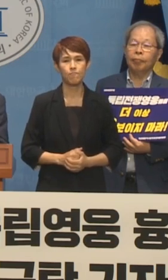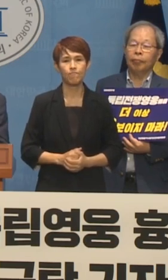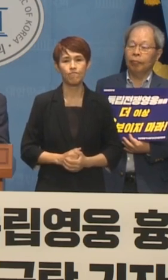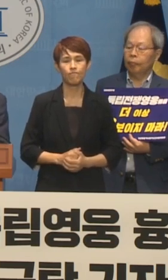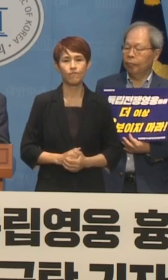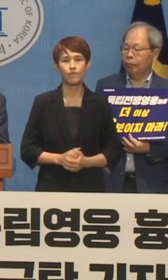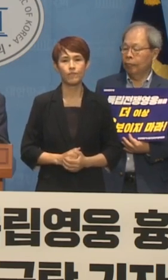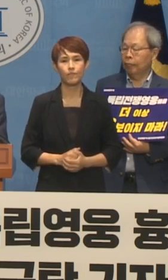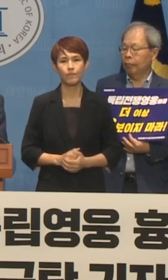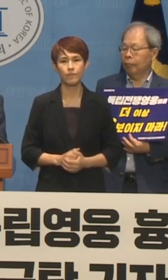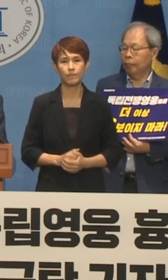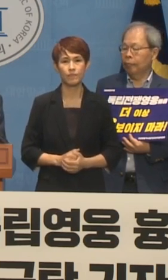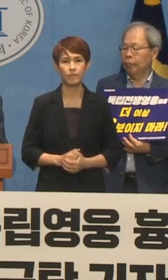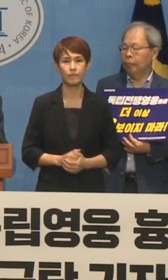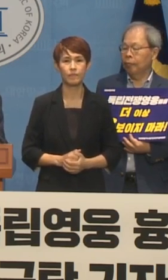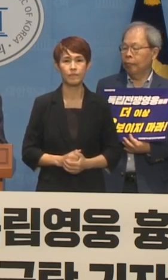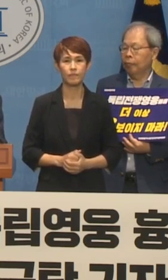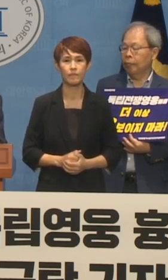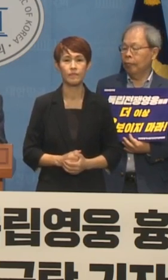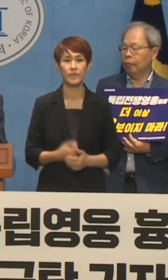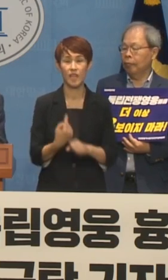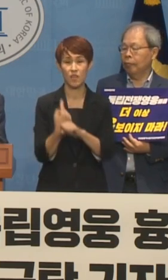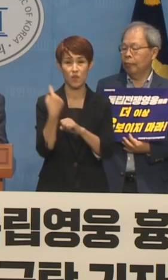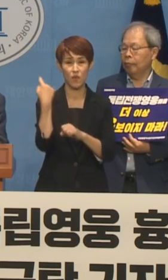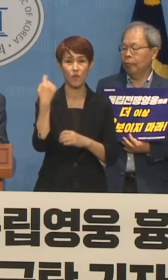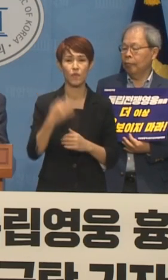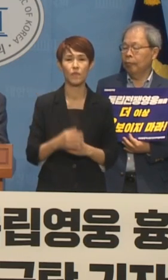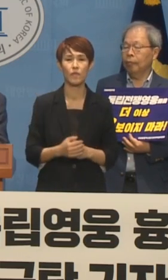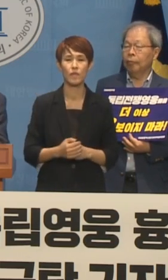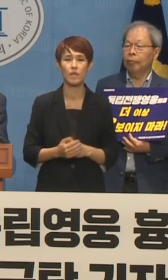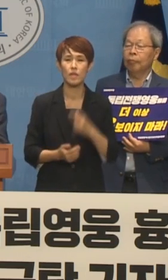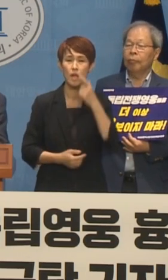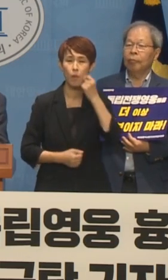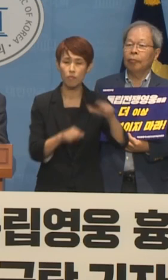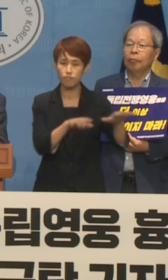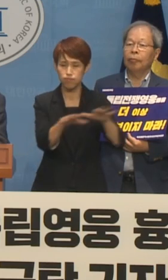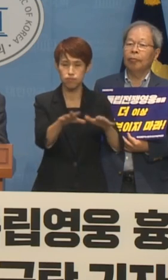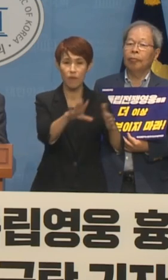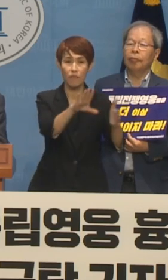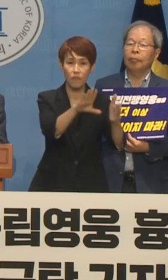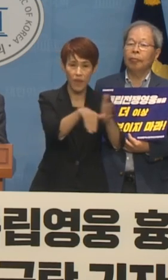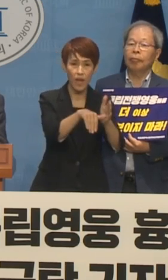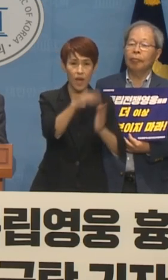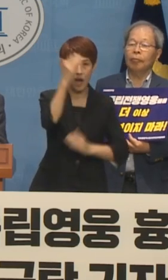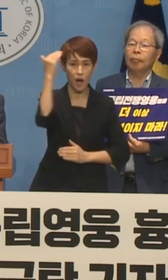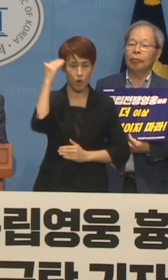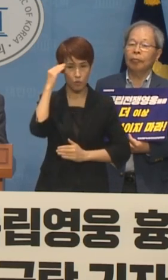덧붙이겠습니다. 작년이 일본 간도 대지진 때에 우리 동포